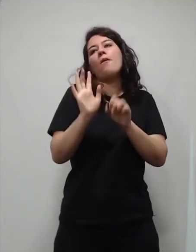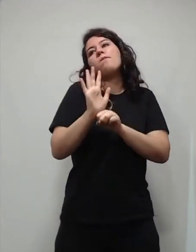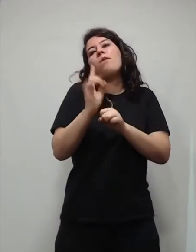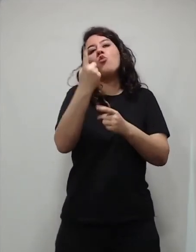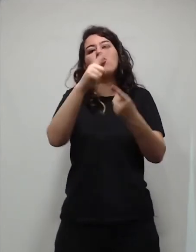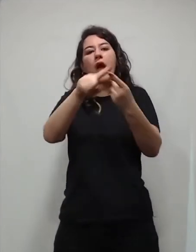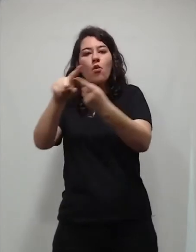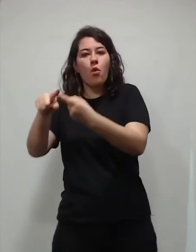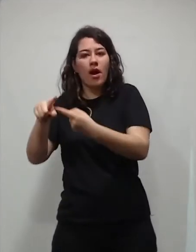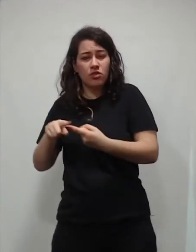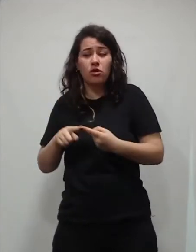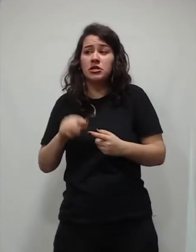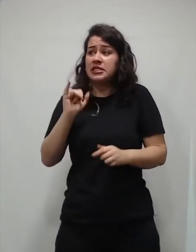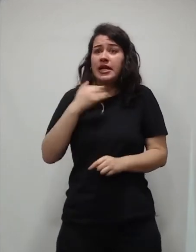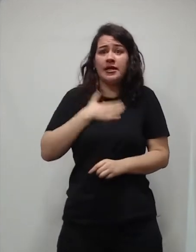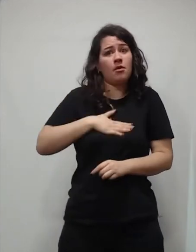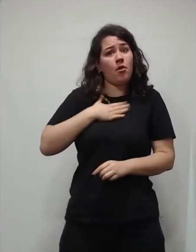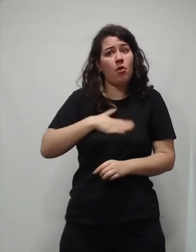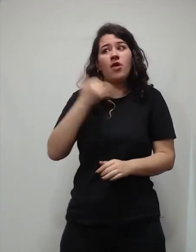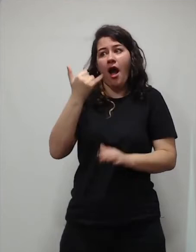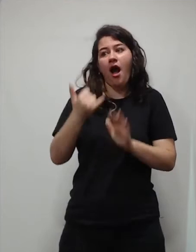una ley que se saluda mucho,